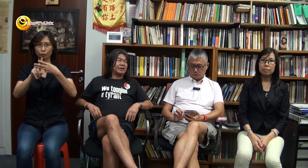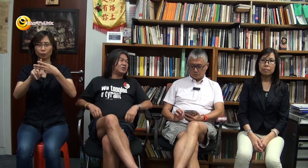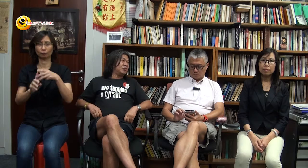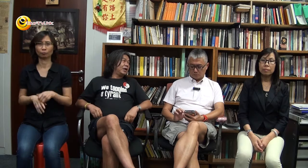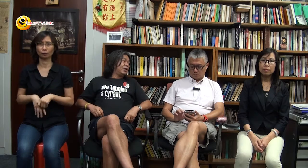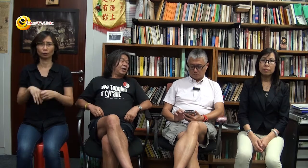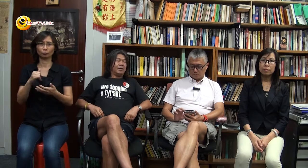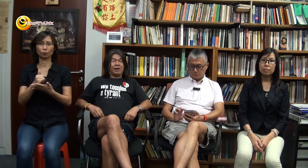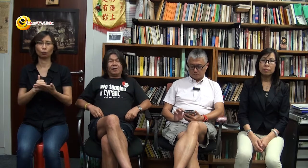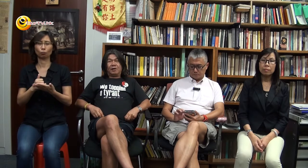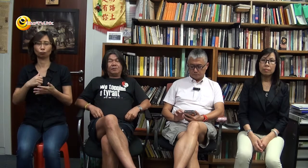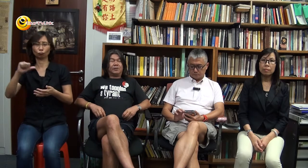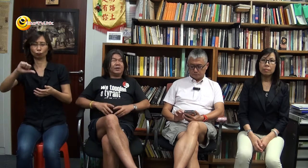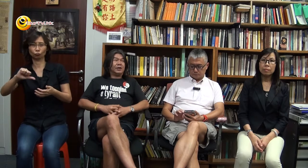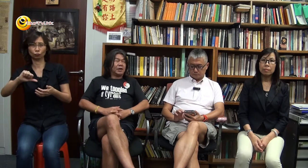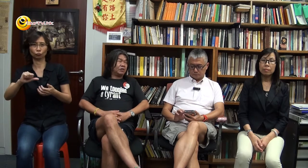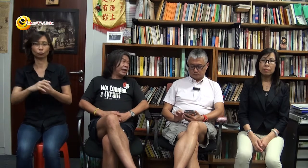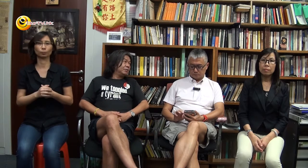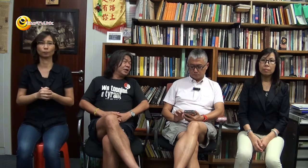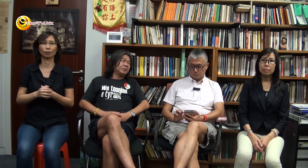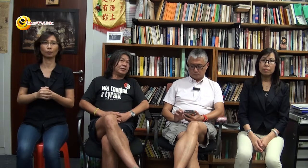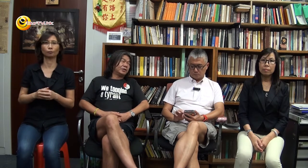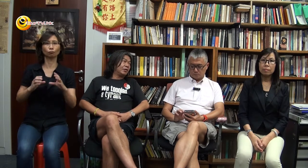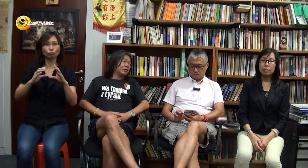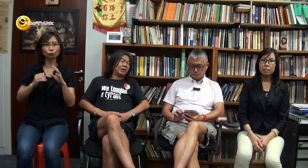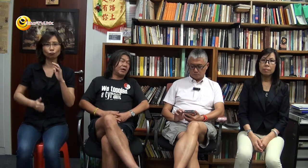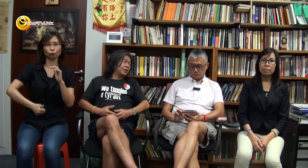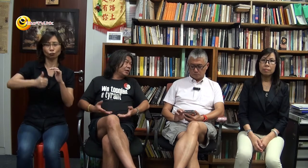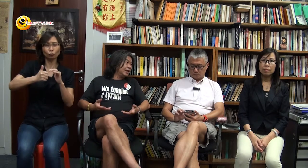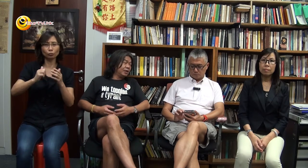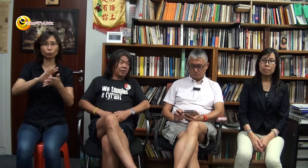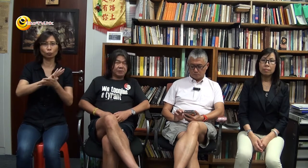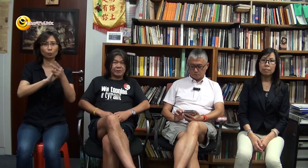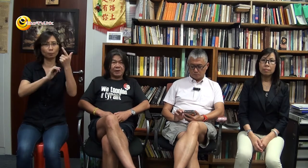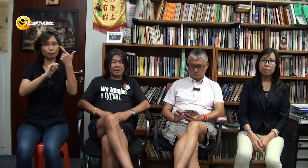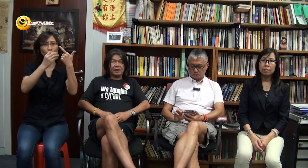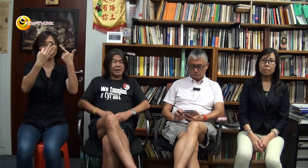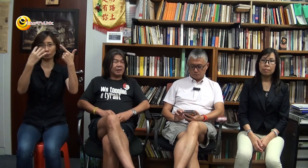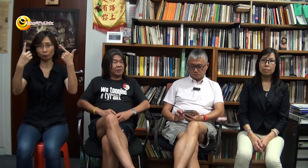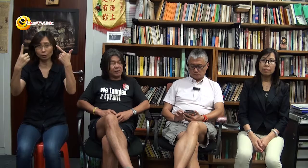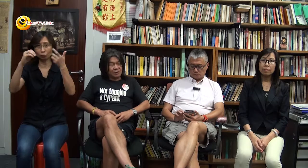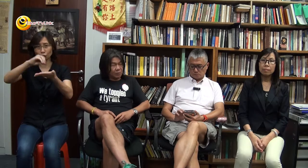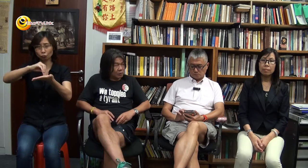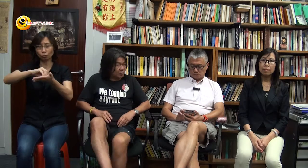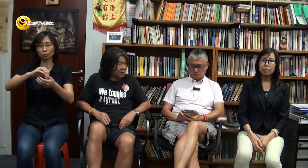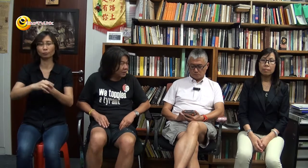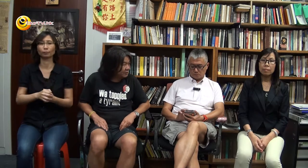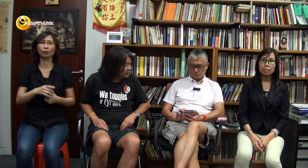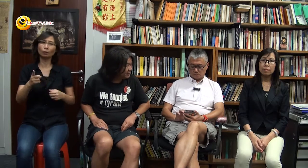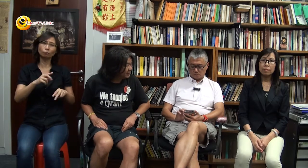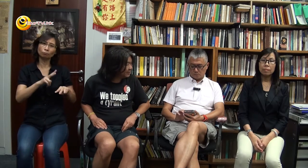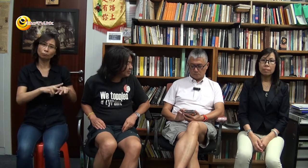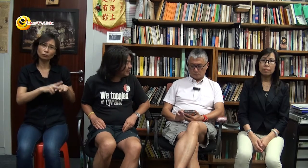嘅人大常委嘅決定啊嘛。咁你老實講，咁你話呢個政制嘅內地事務局做過